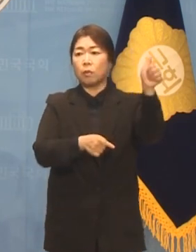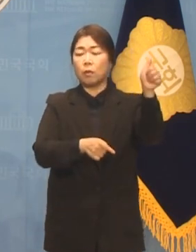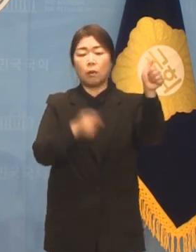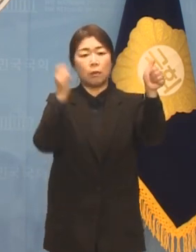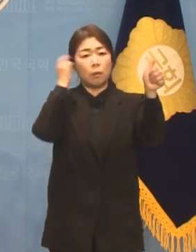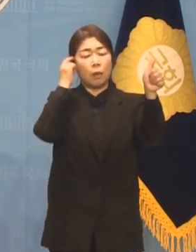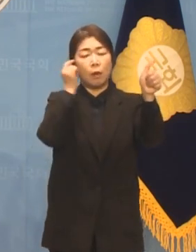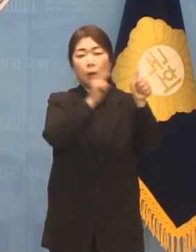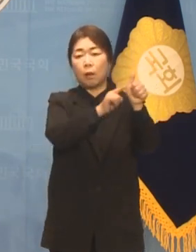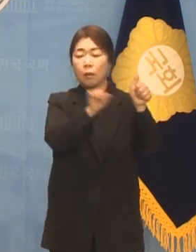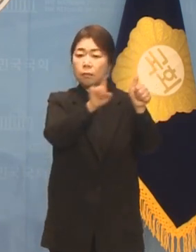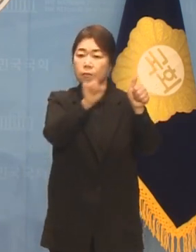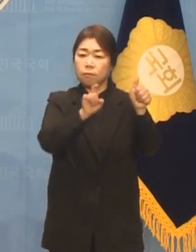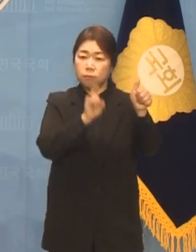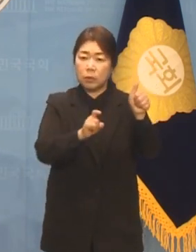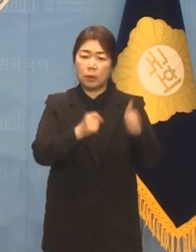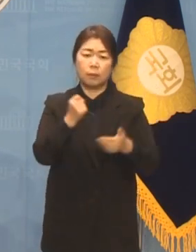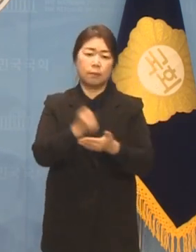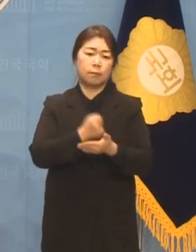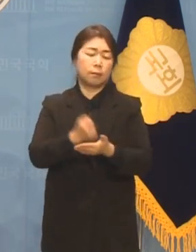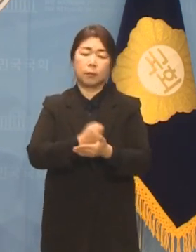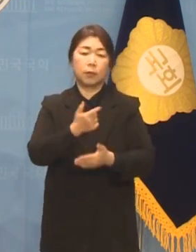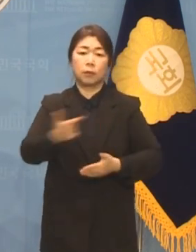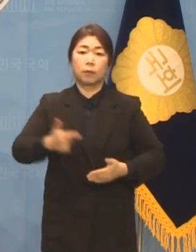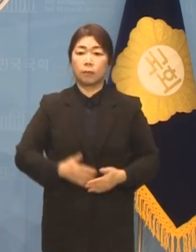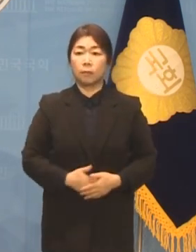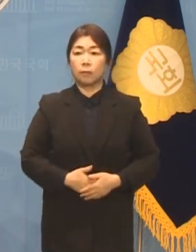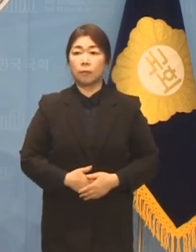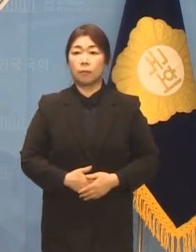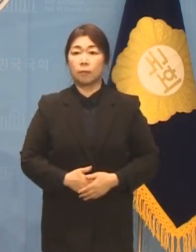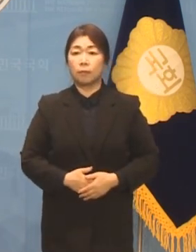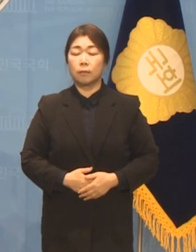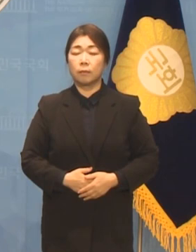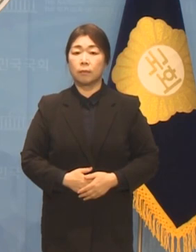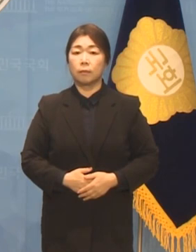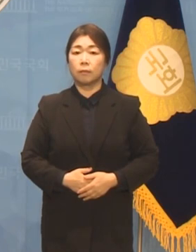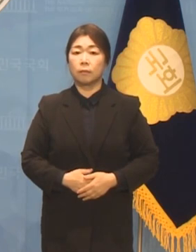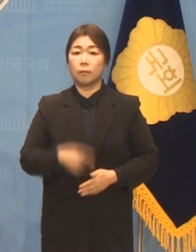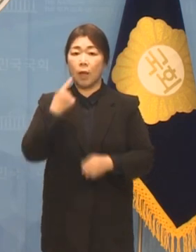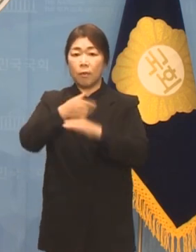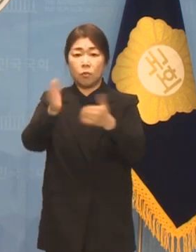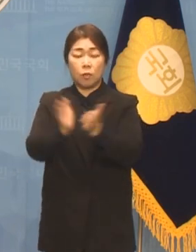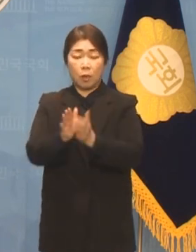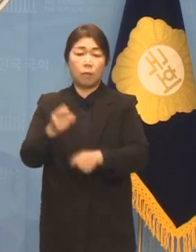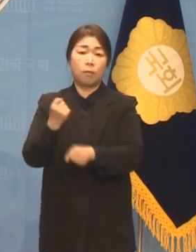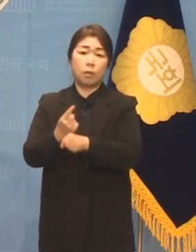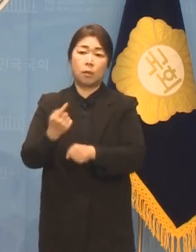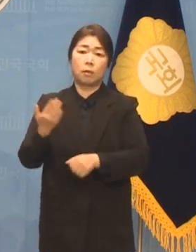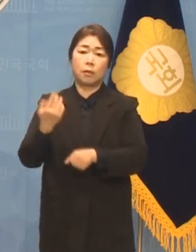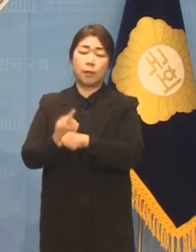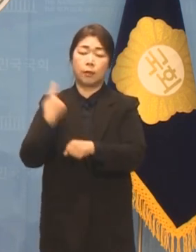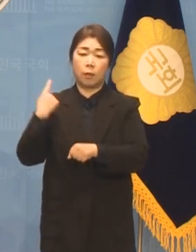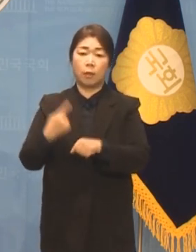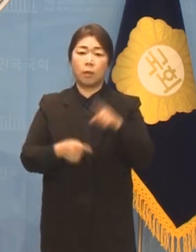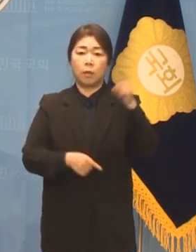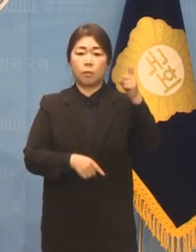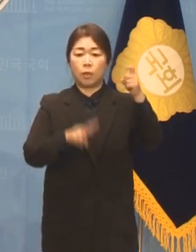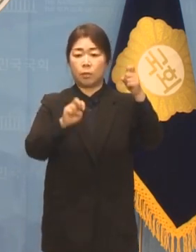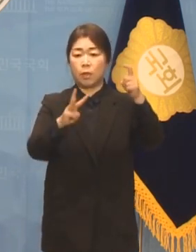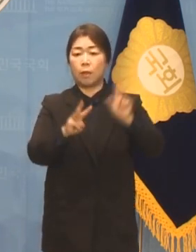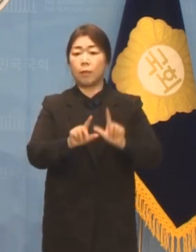깊은 유감을 표합니다. 우리 민주당은 이미 지난해 11월 23일